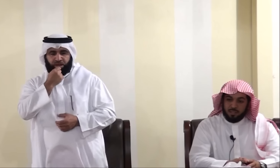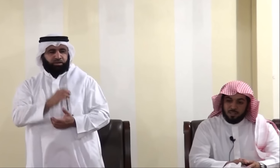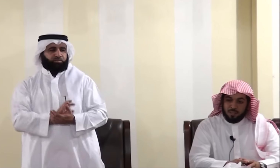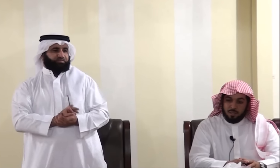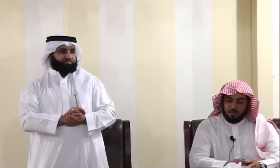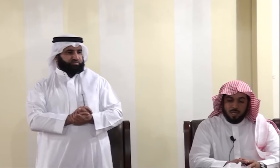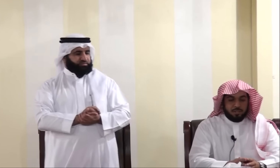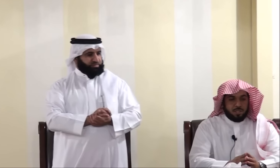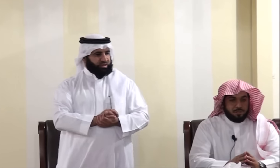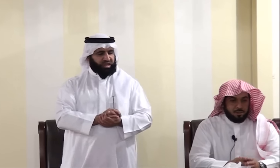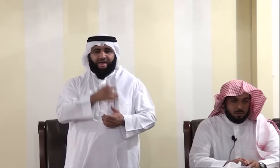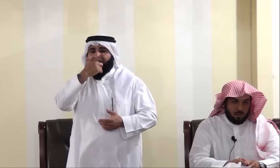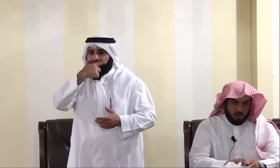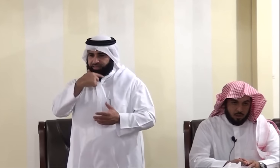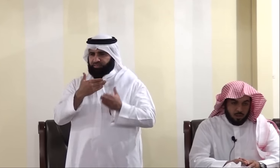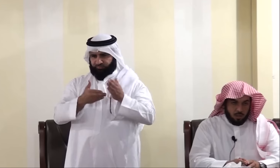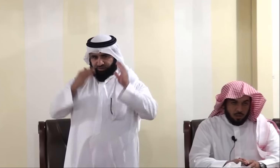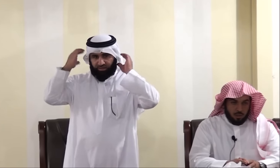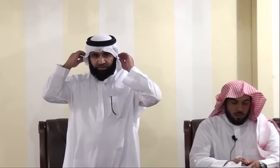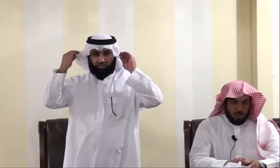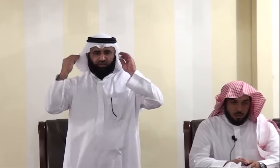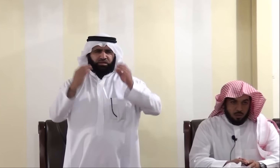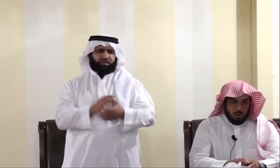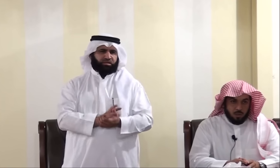في حديث: